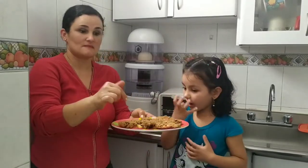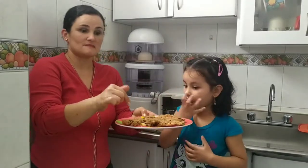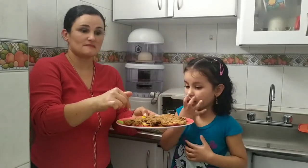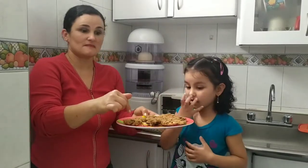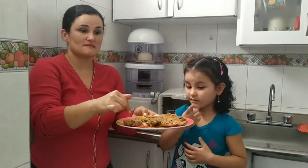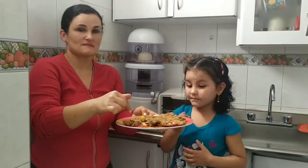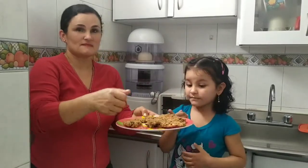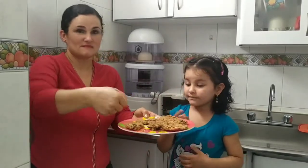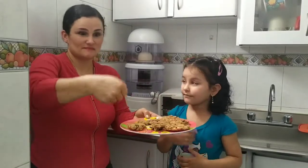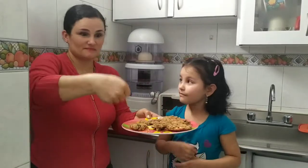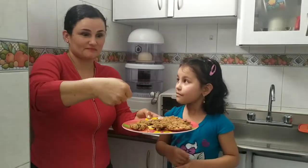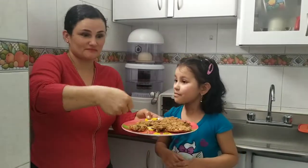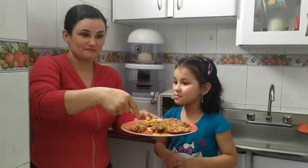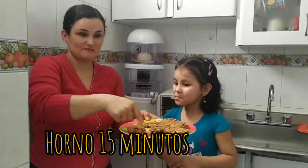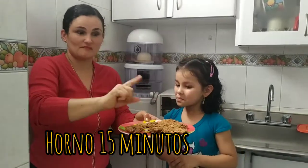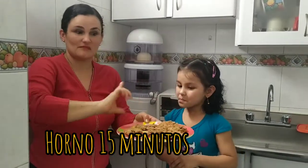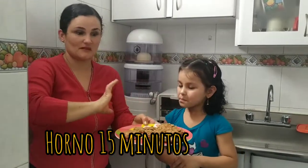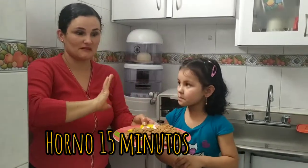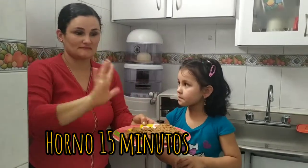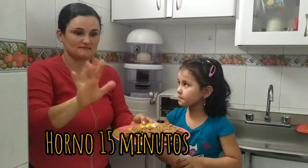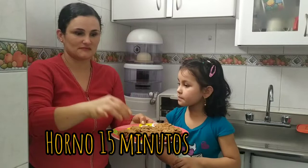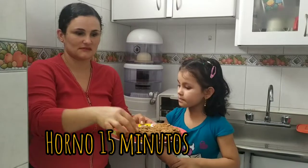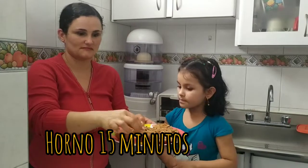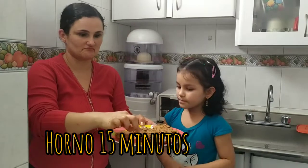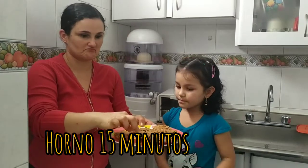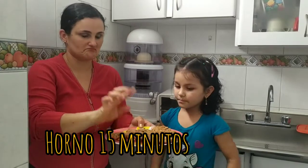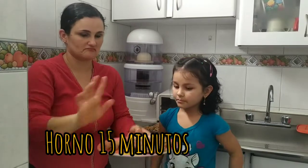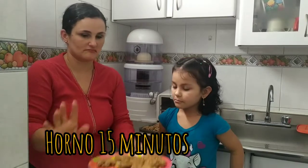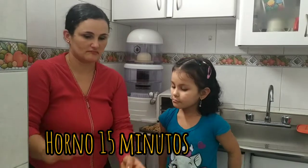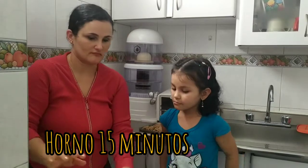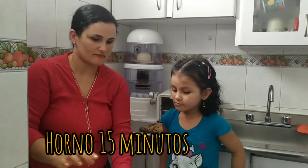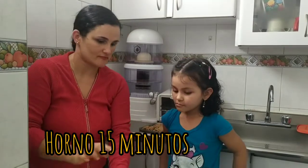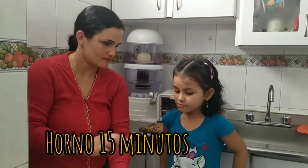horno. Están calientes. Ya también están listas las de la estufa.